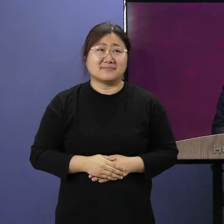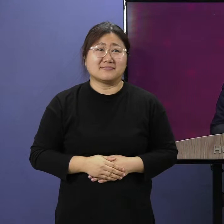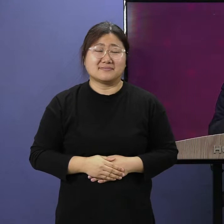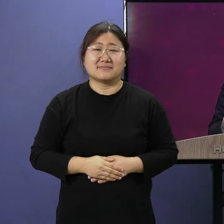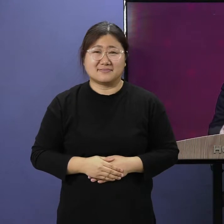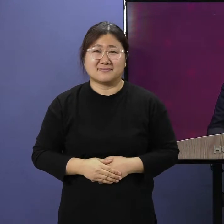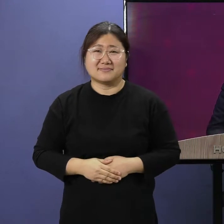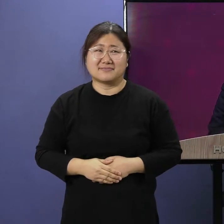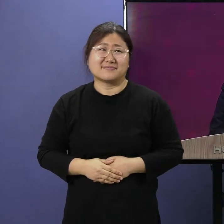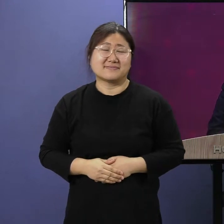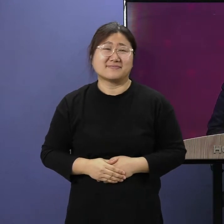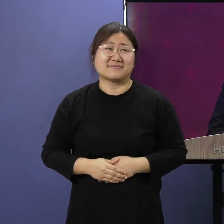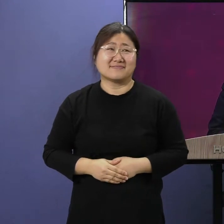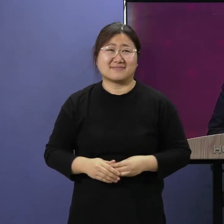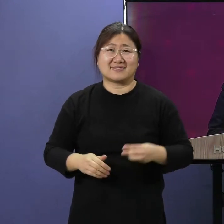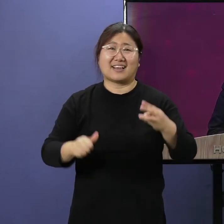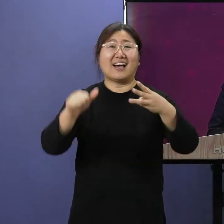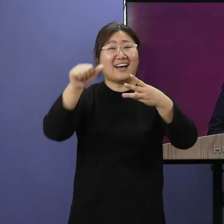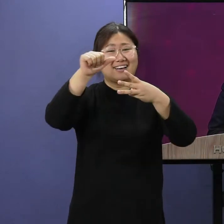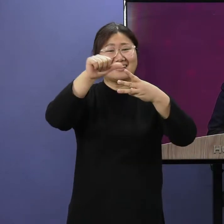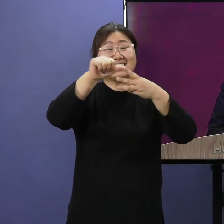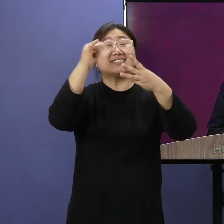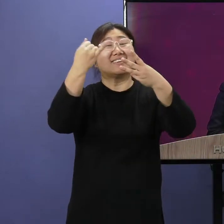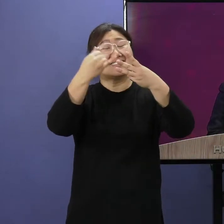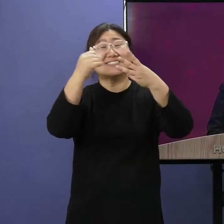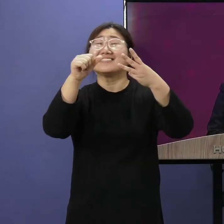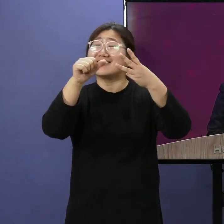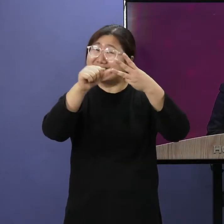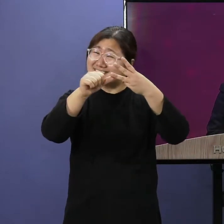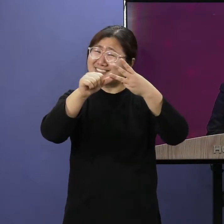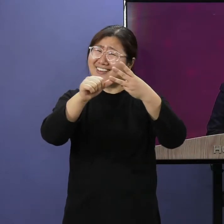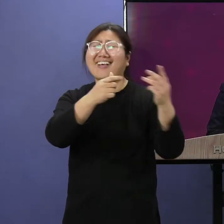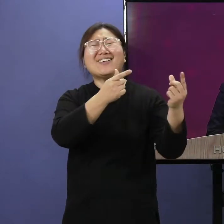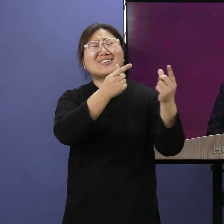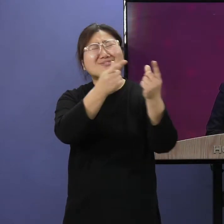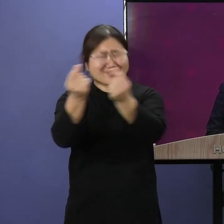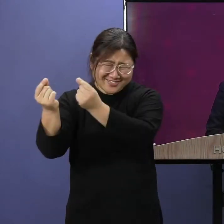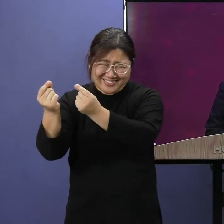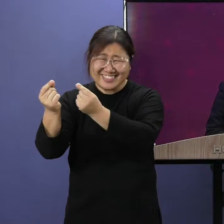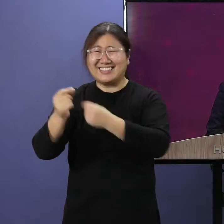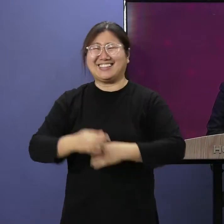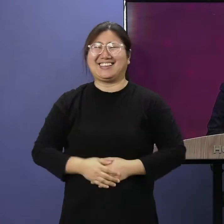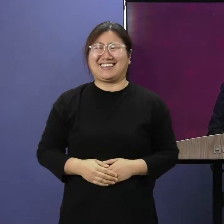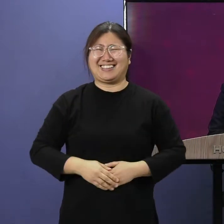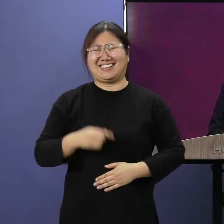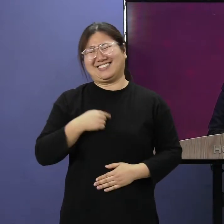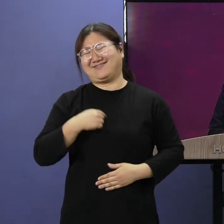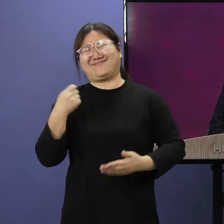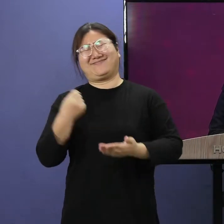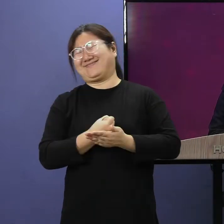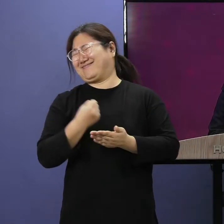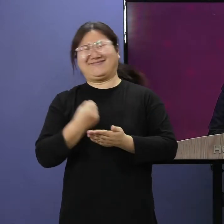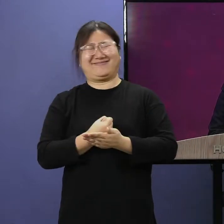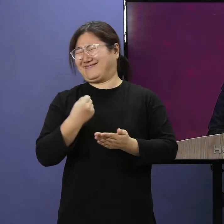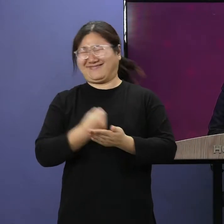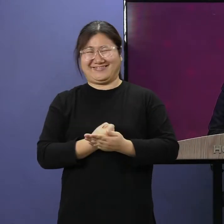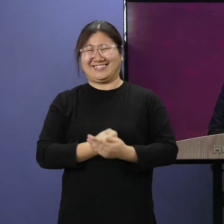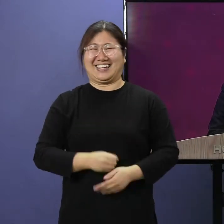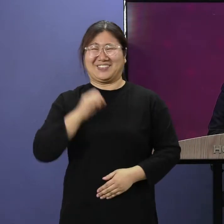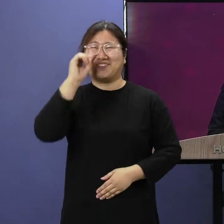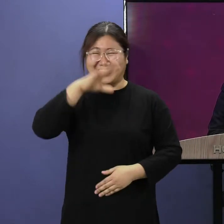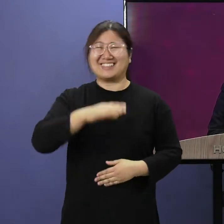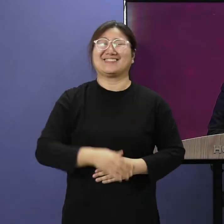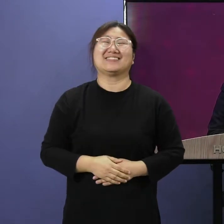이놈이나 저놈이나 내 첫째 아들이나 둘째 아들이나 이놈이나 저놈이나 다